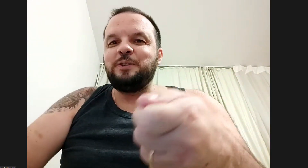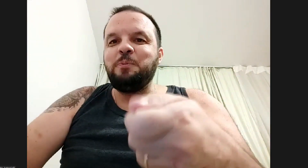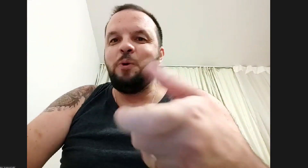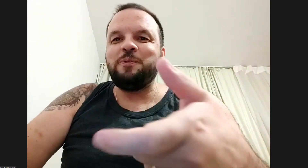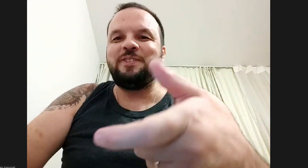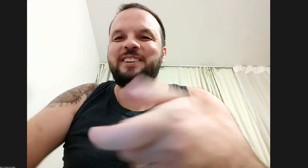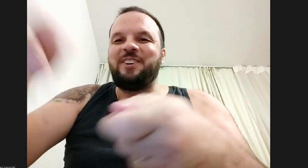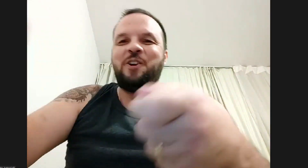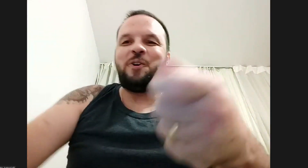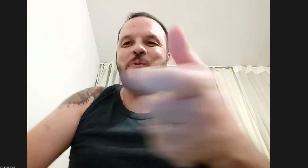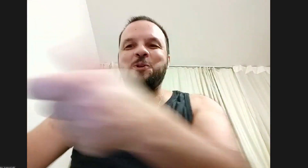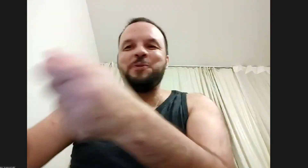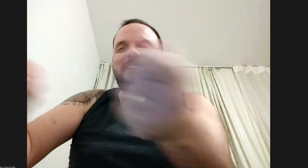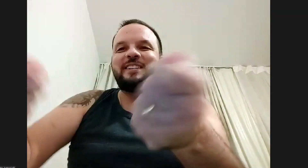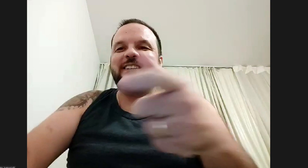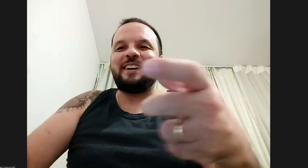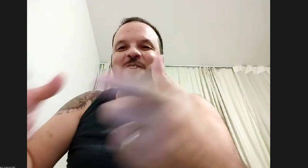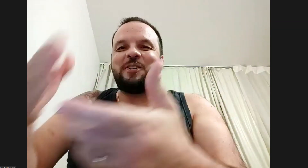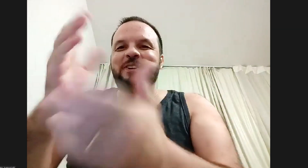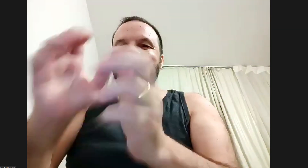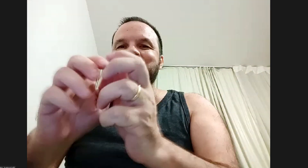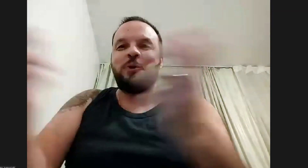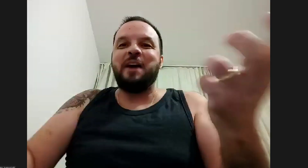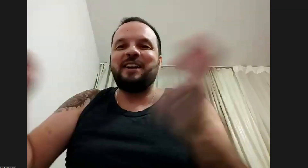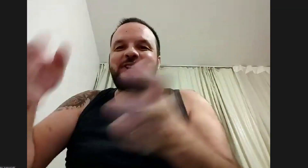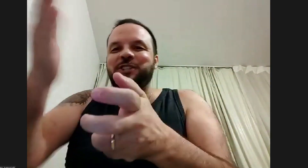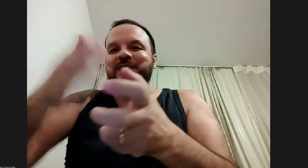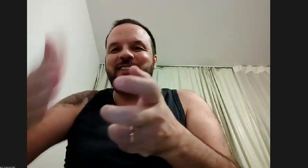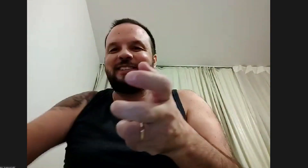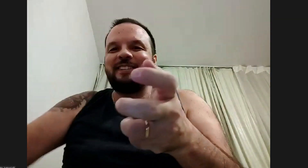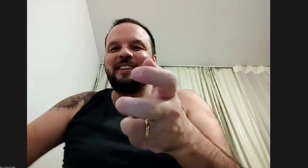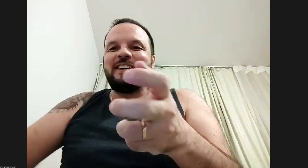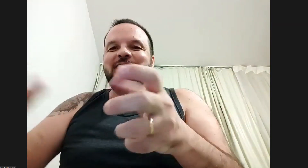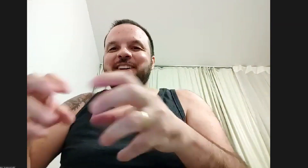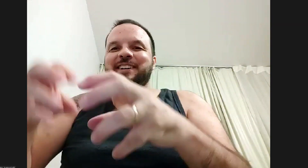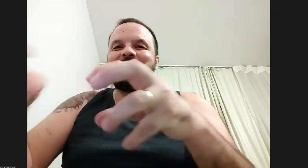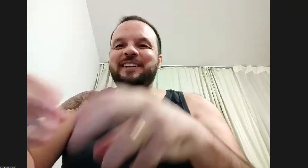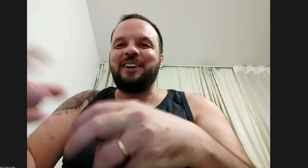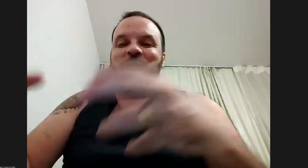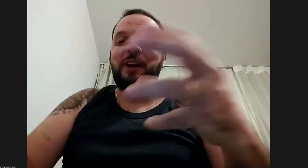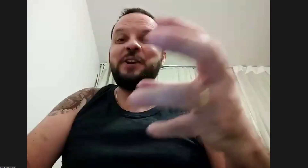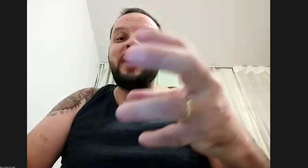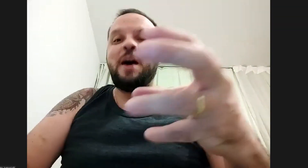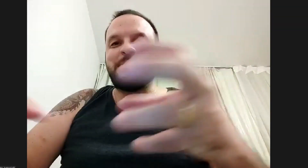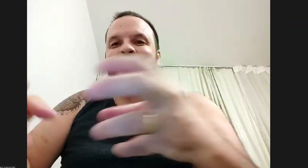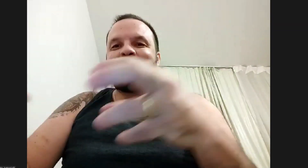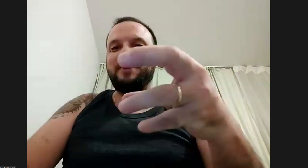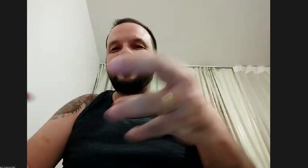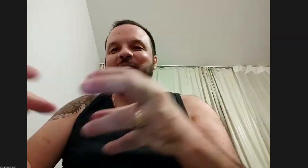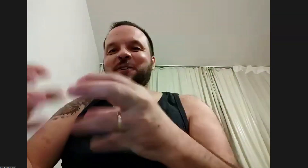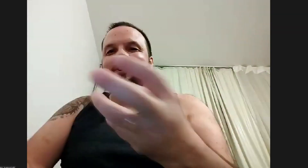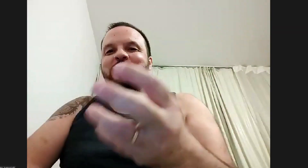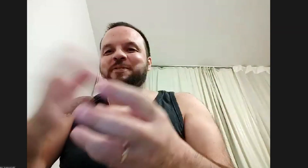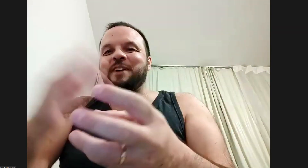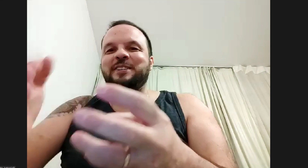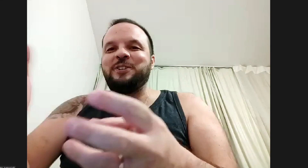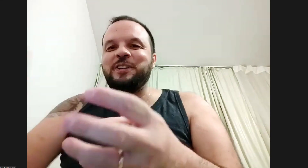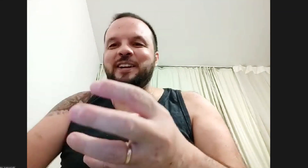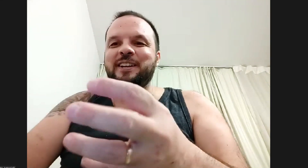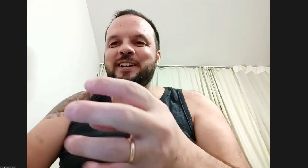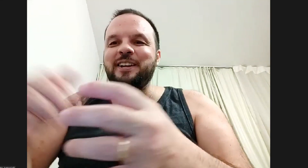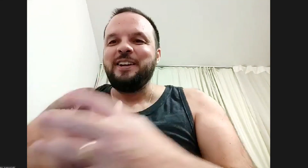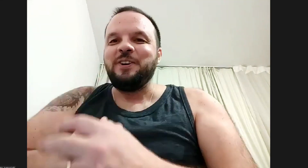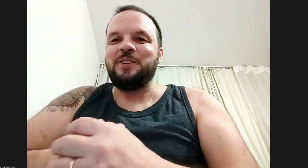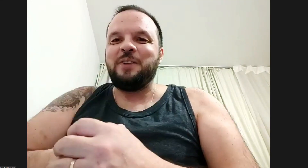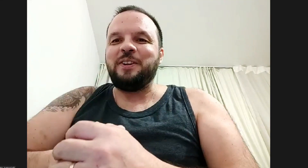faz o molho. Coloca o molho desejado. Corta tomate. É que eu tô querendo ir rápido também, né? Corta, faz Calma, toda.